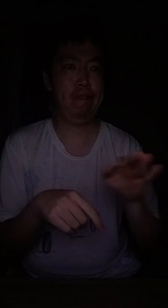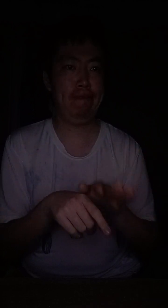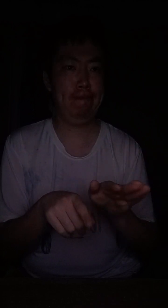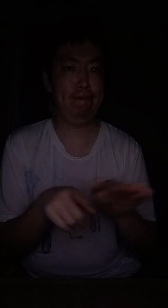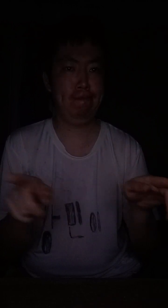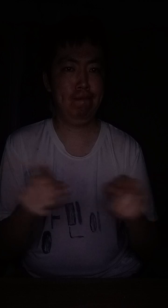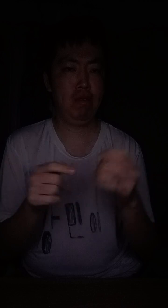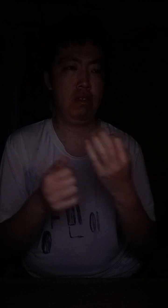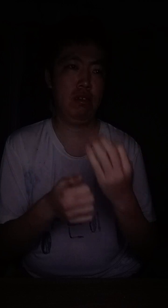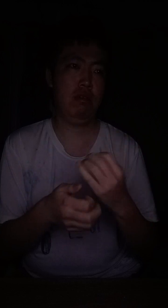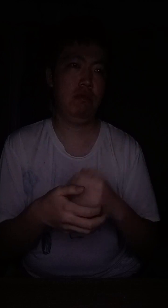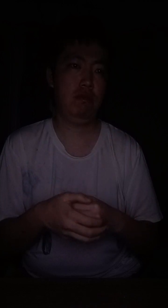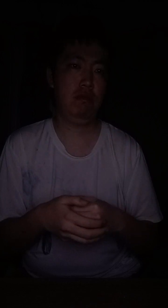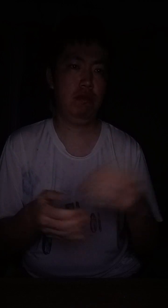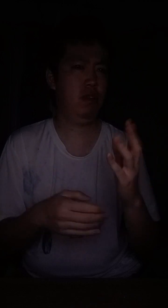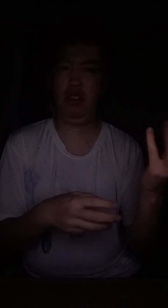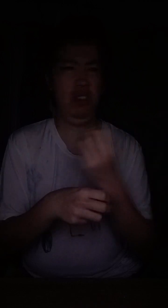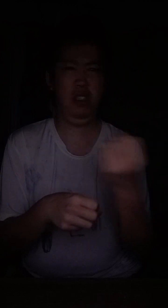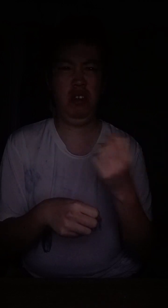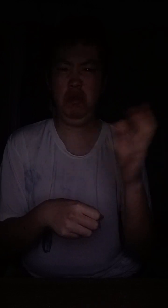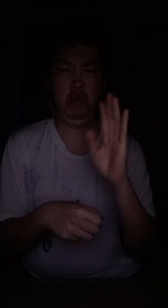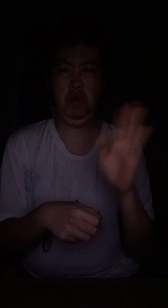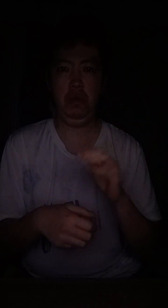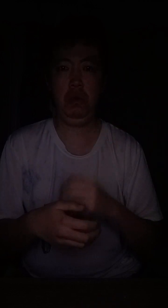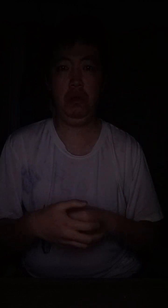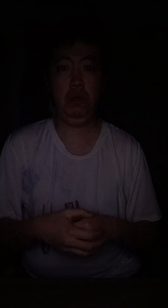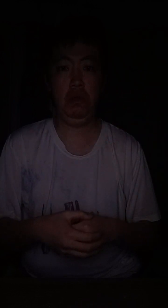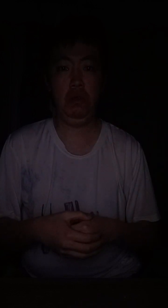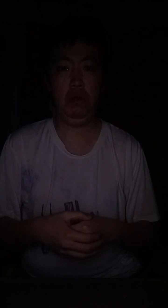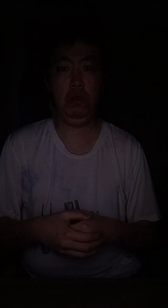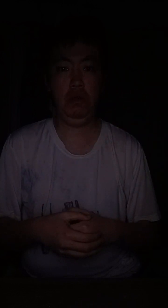당했다고 했는데 그 범인을 못 잡았다고 했었거든요.